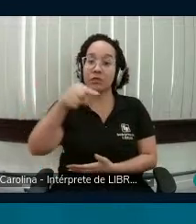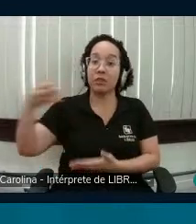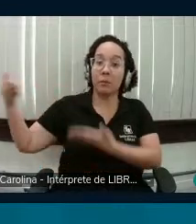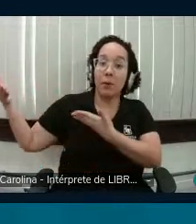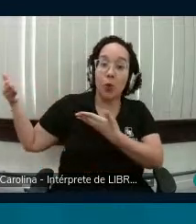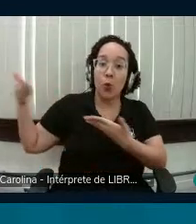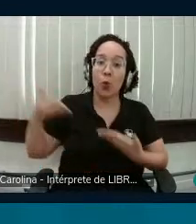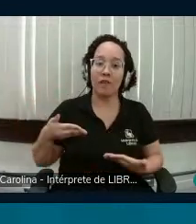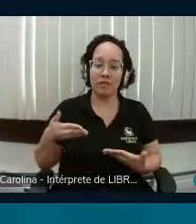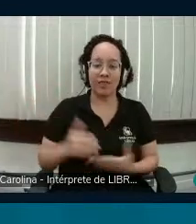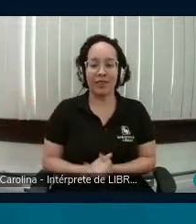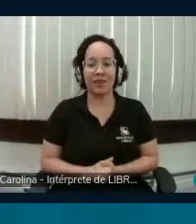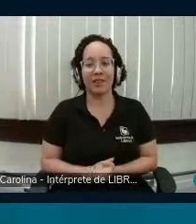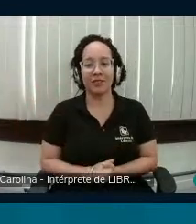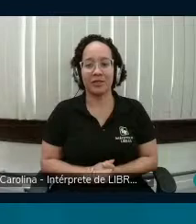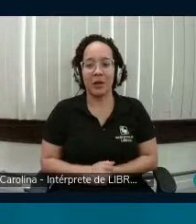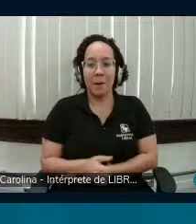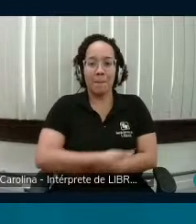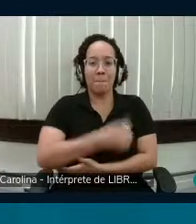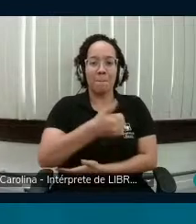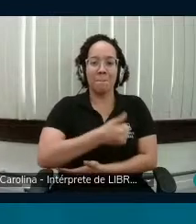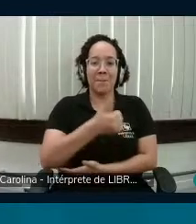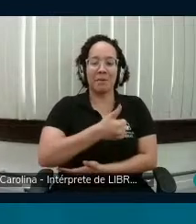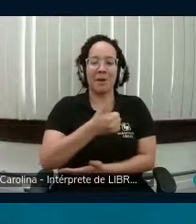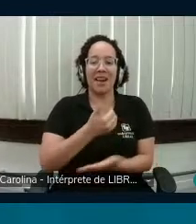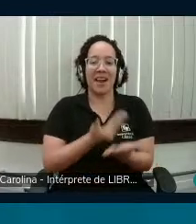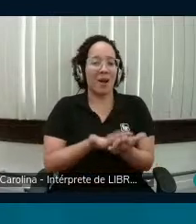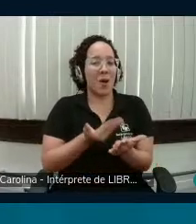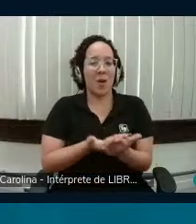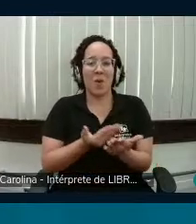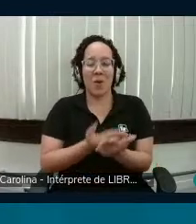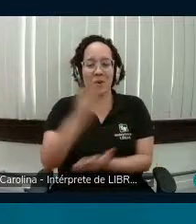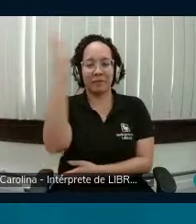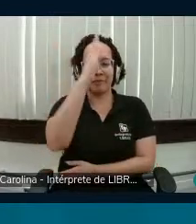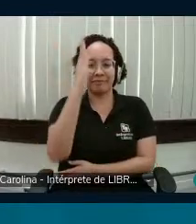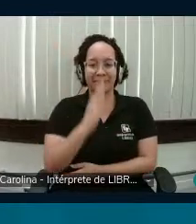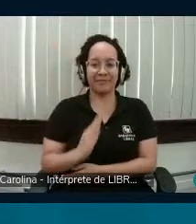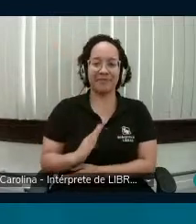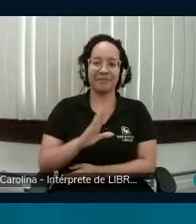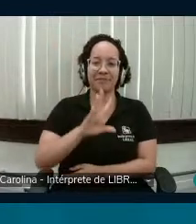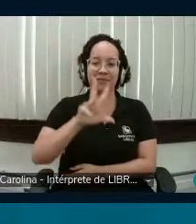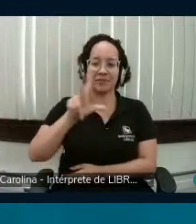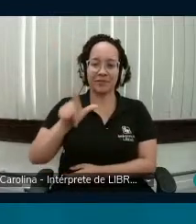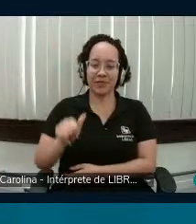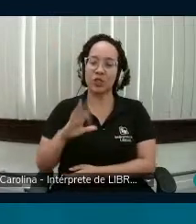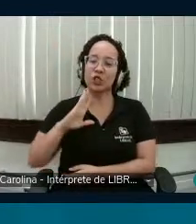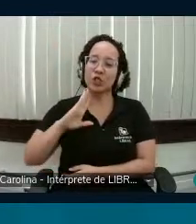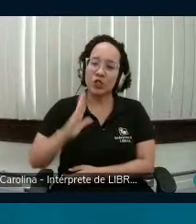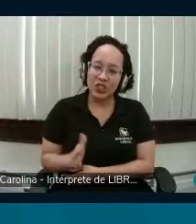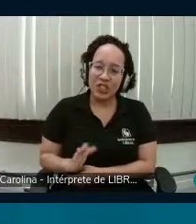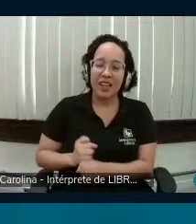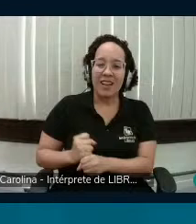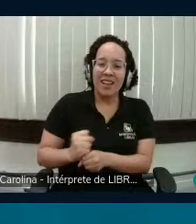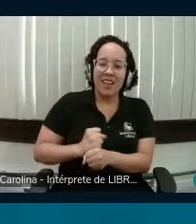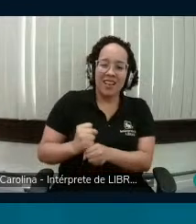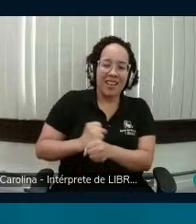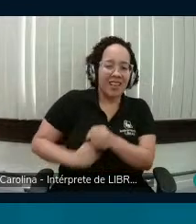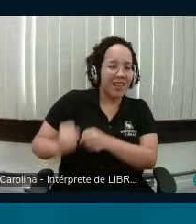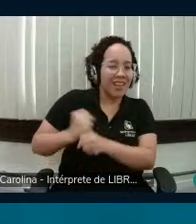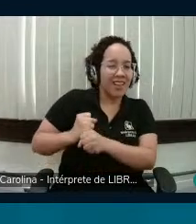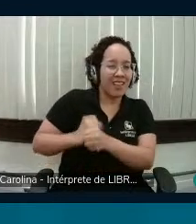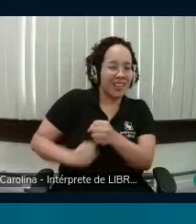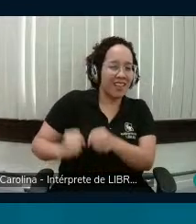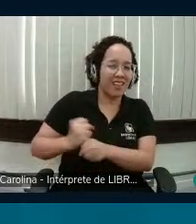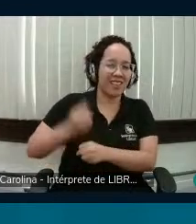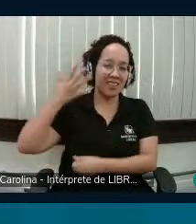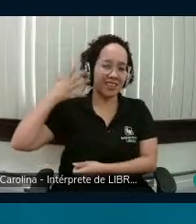já não é a primeira aula inaugural que eu faço para um próprio EPT, tem algum tempo já fui banca, né?